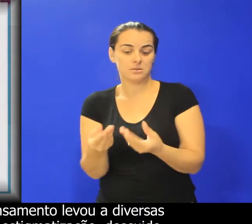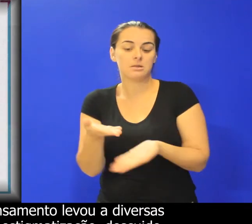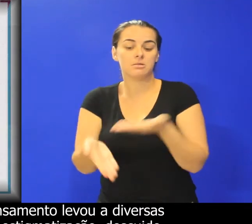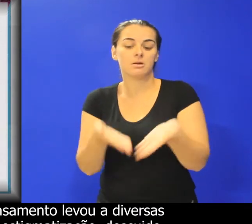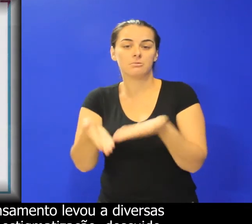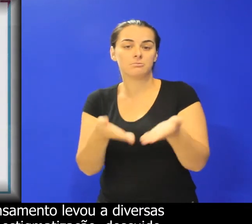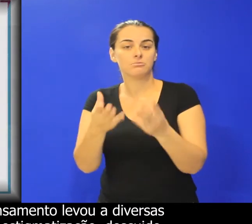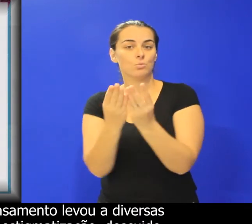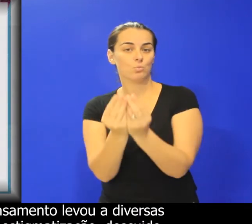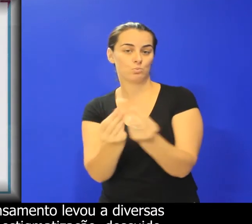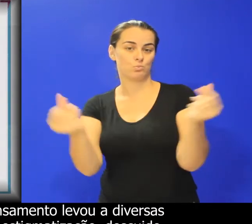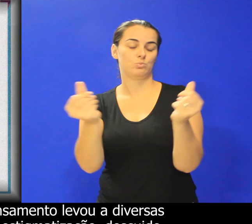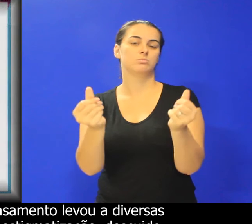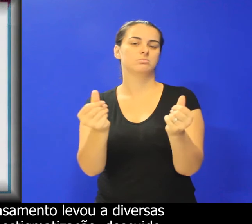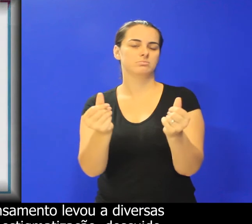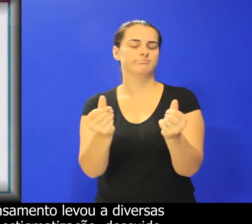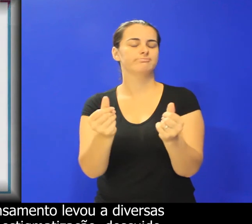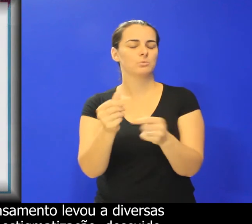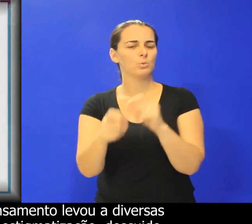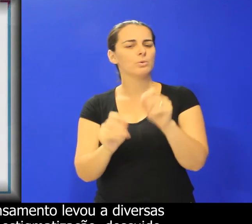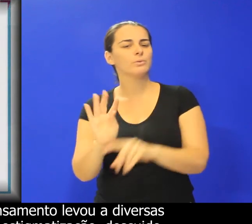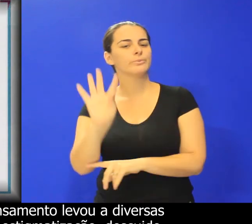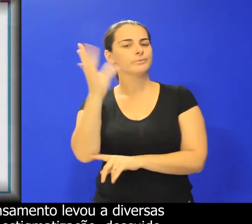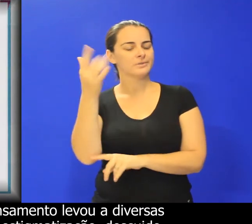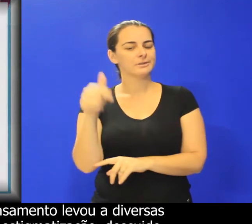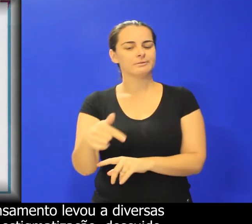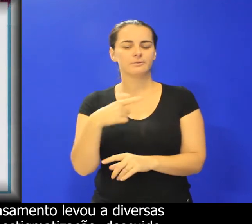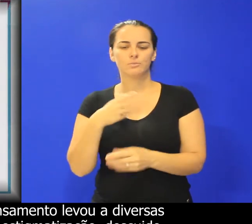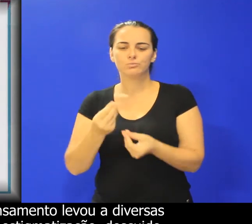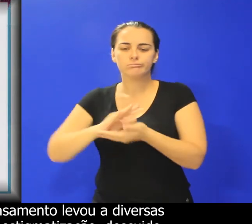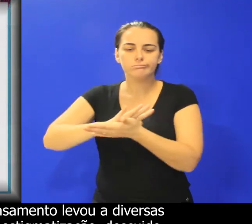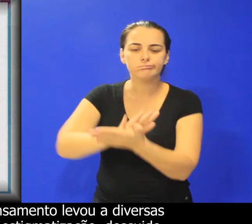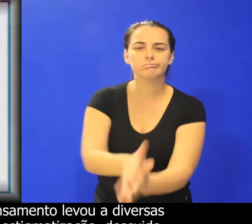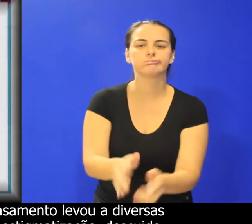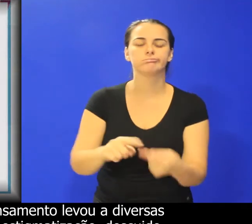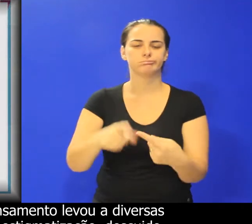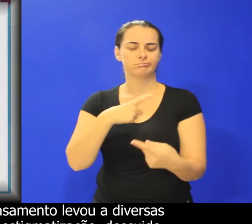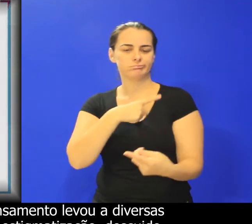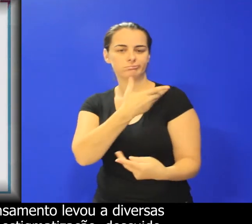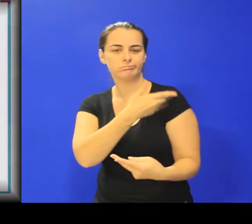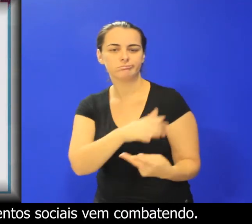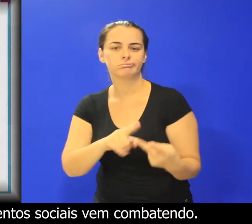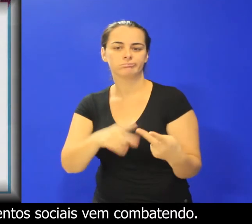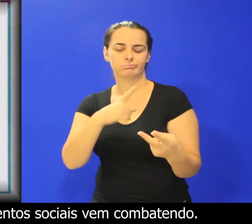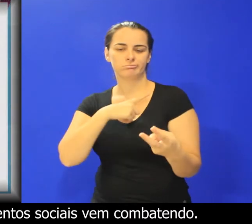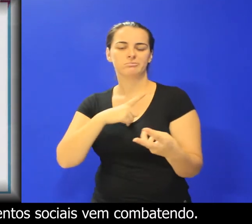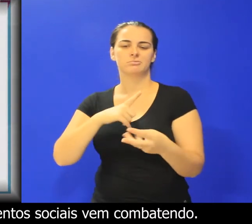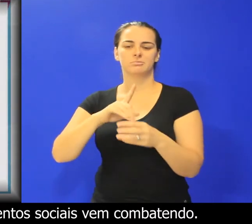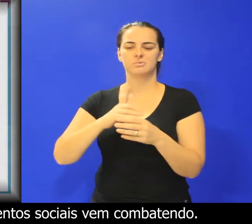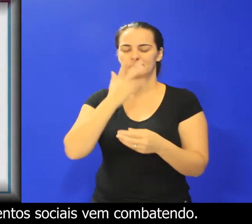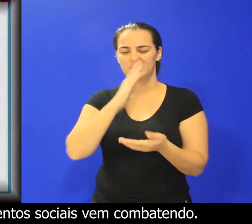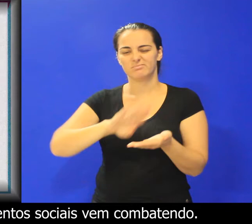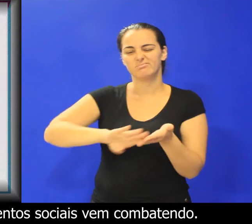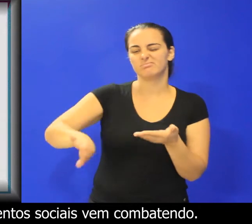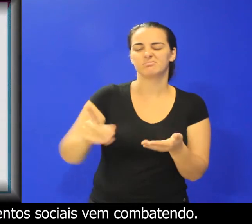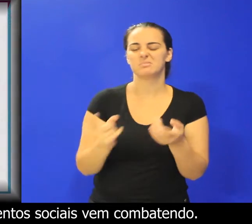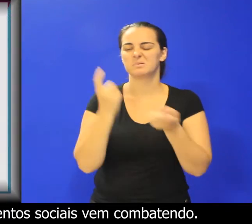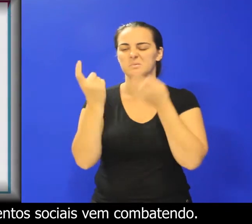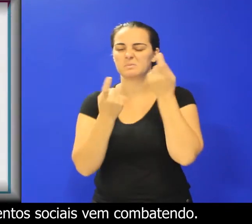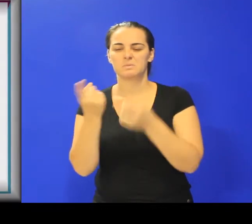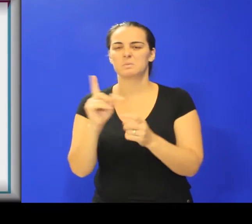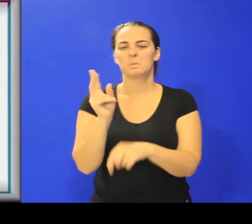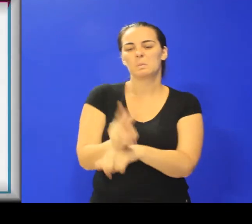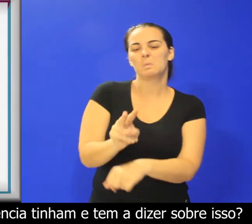pensamento levou a diversas práticas de segregação, estigmatização, descuido, tudo aquilo que os movimentos sociais vêm